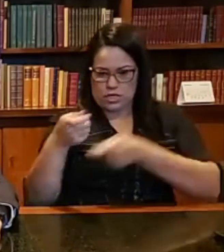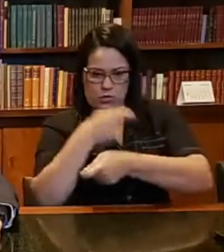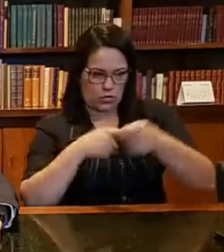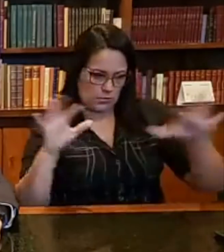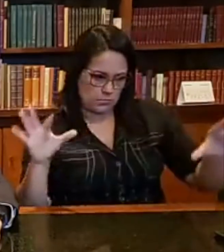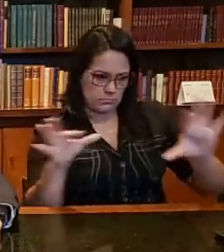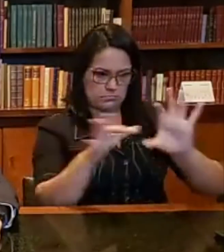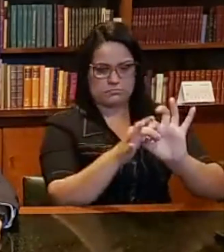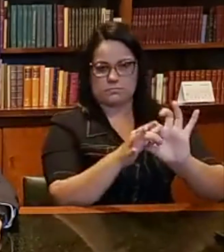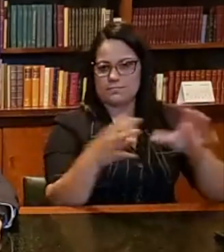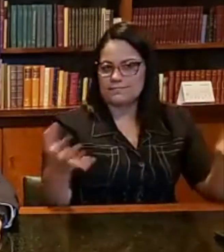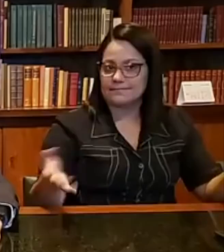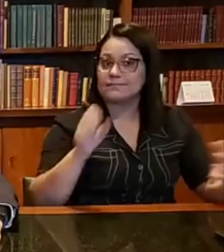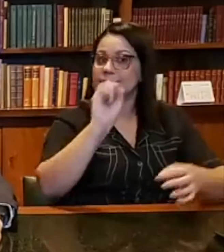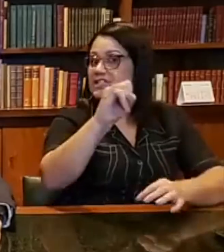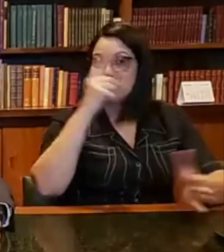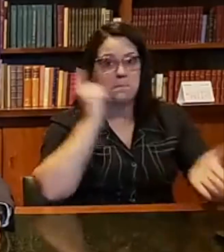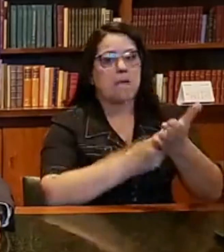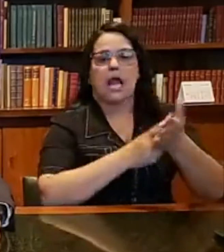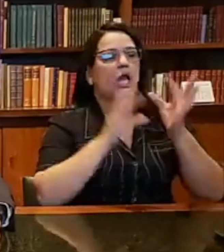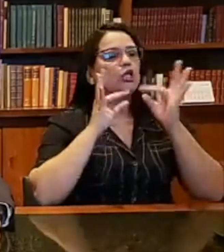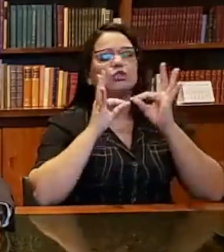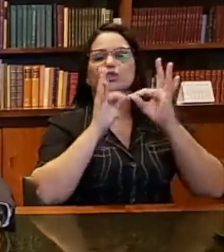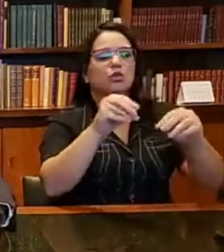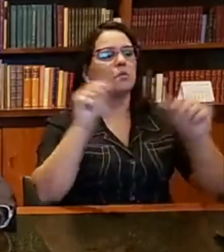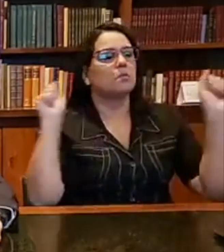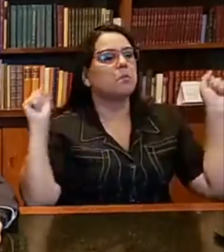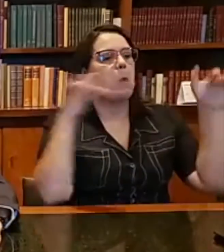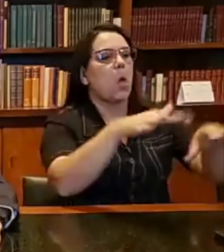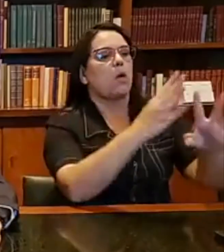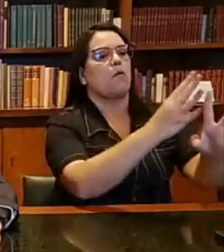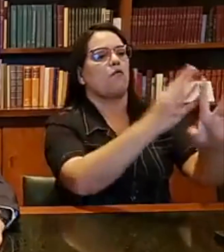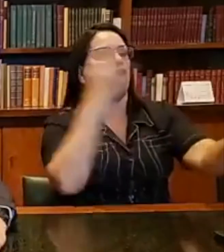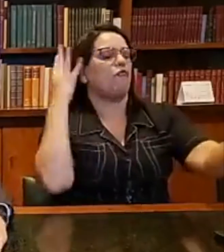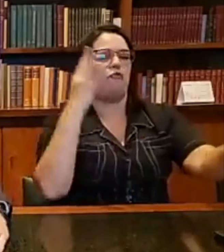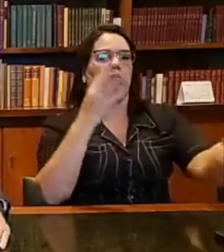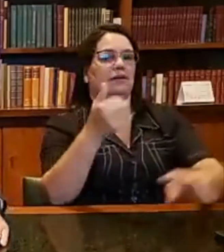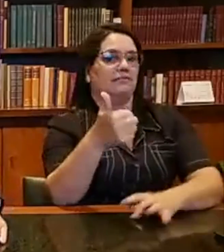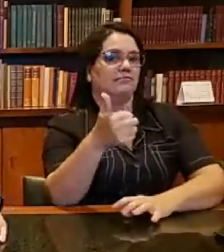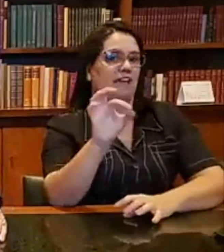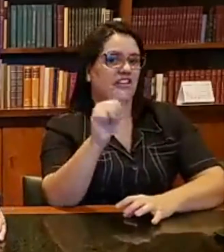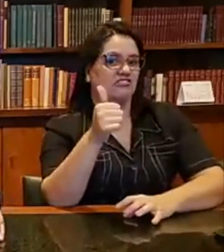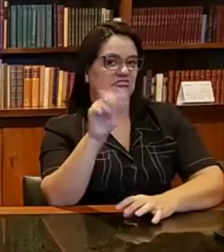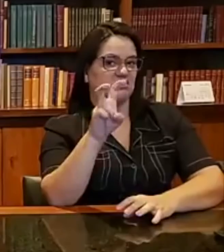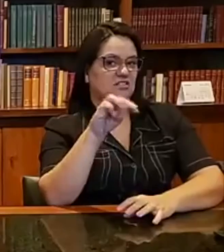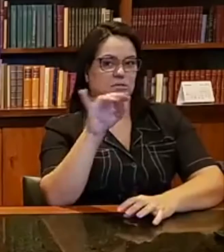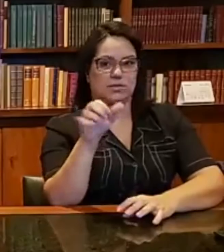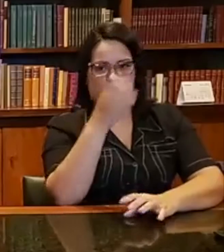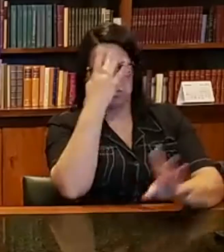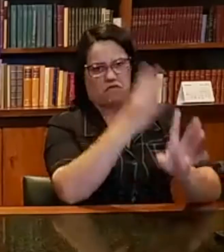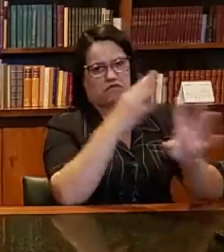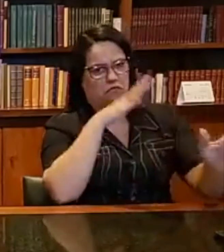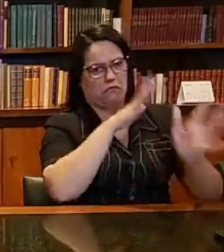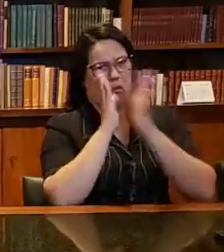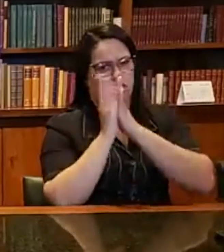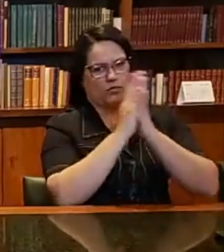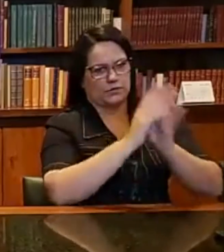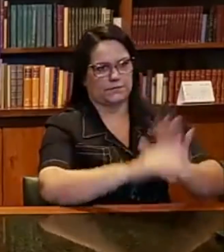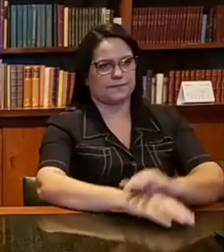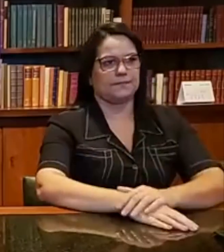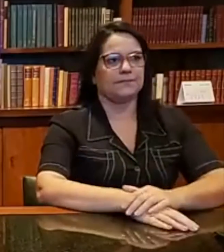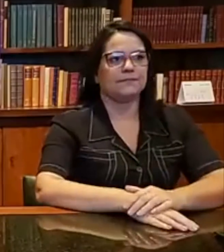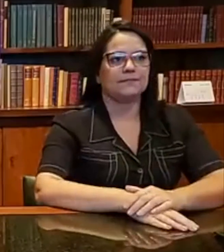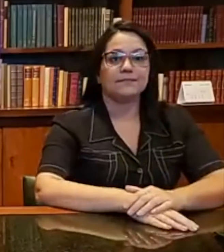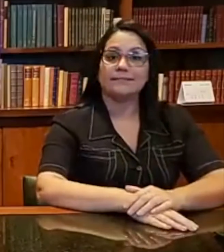colocássemos todo mundo para receber no mesmo dia ou em dois dias, 10, 15 milhões de pessoas iriam receber. Tem 125